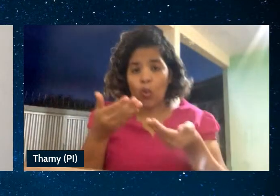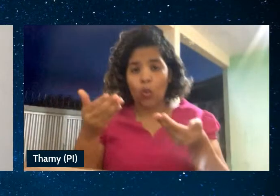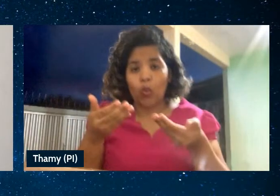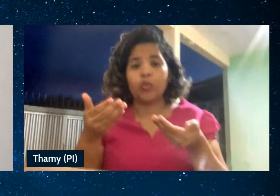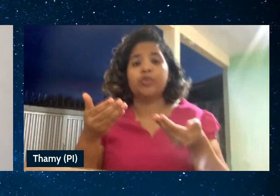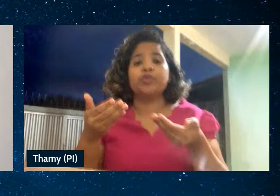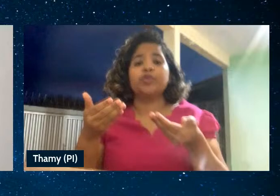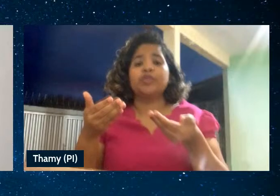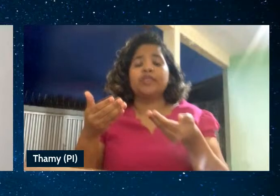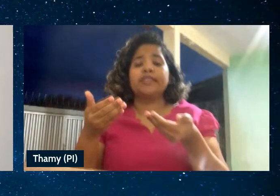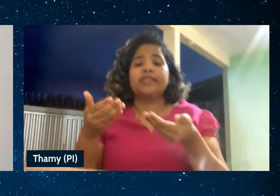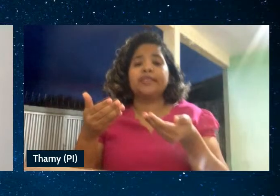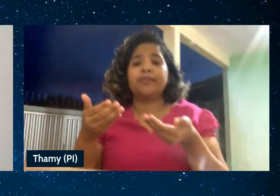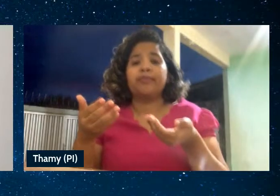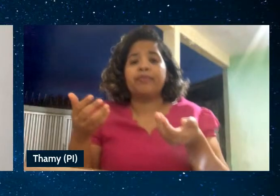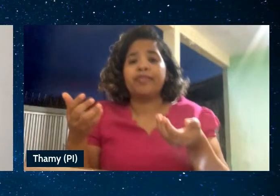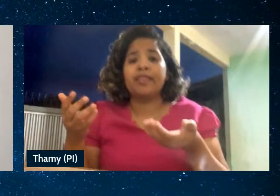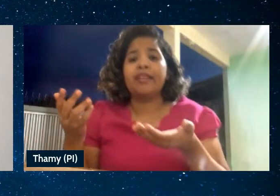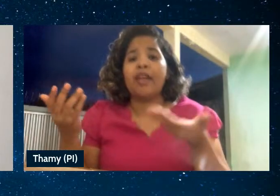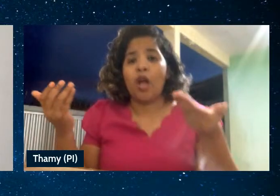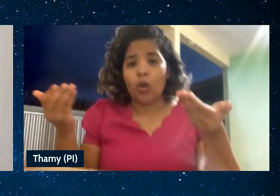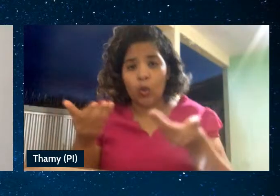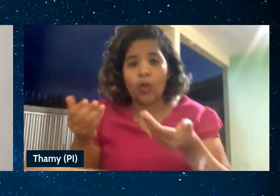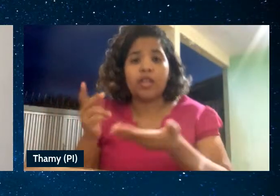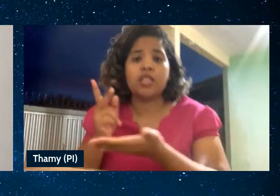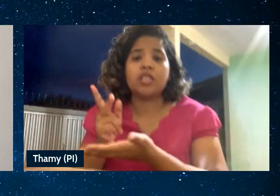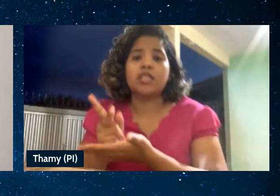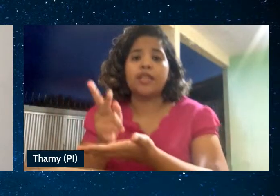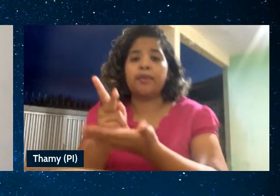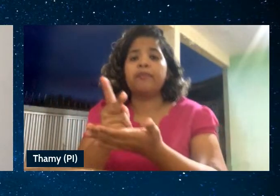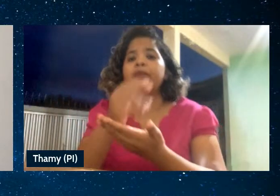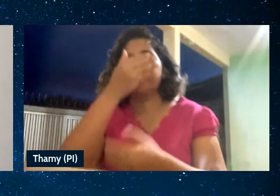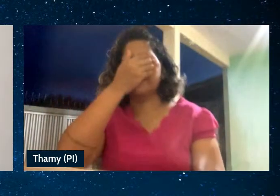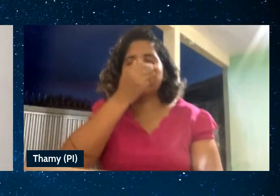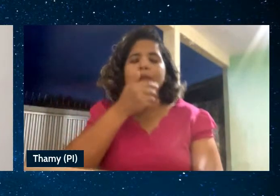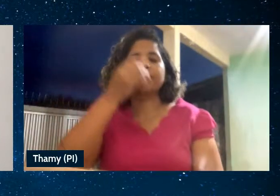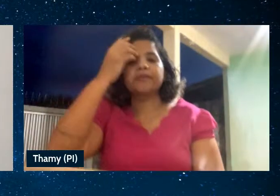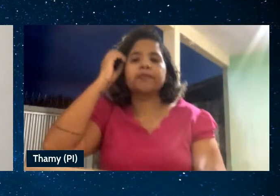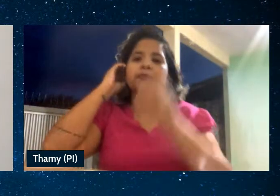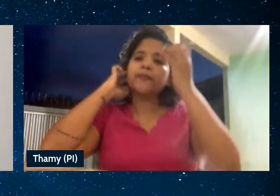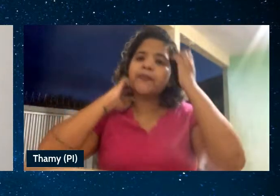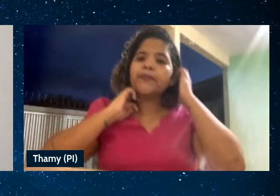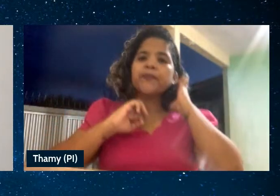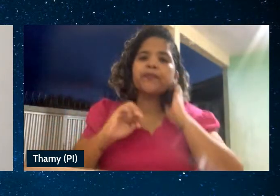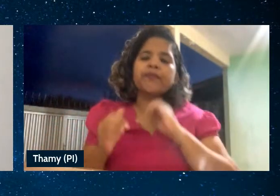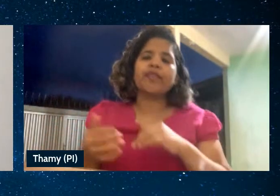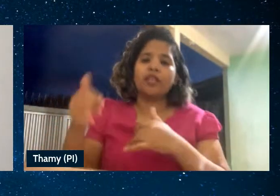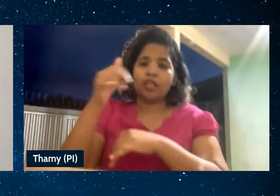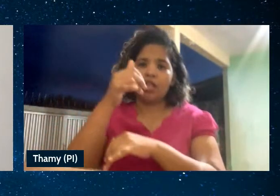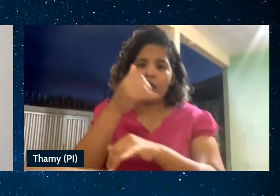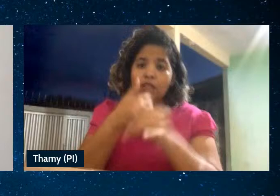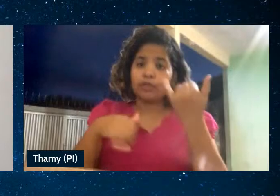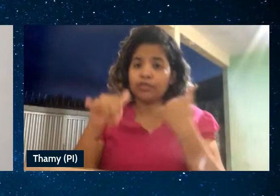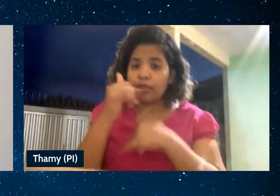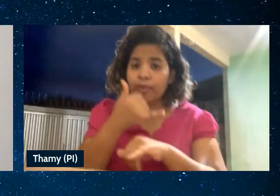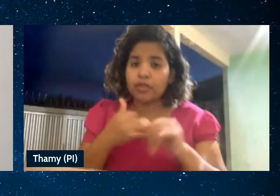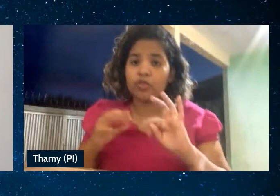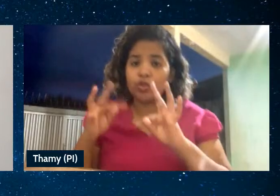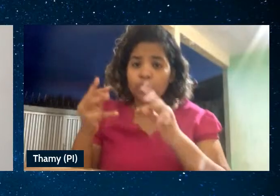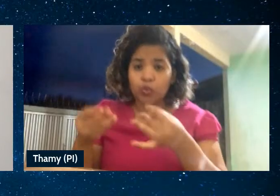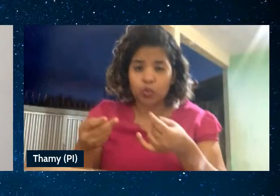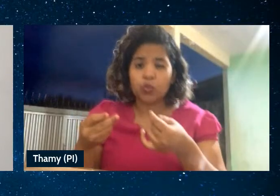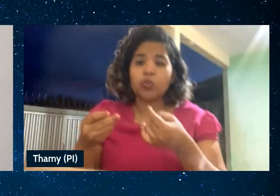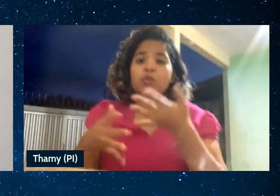e sempre nas vibrações de tudo que que falamos refletimos nós